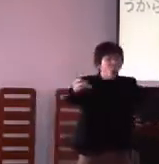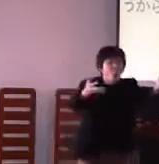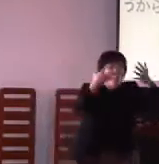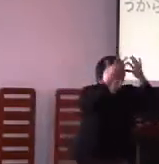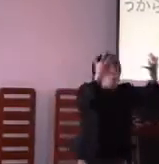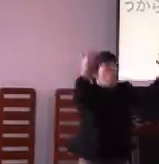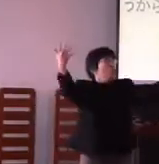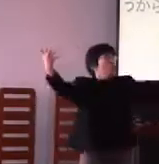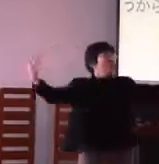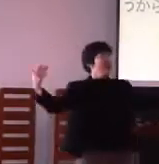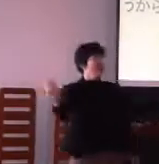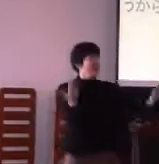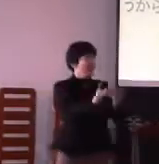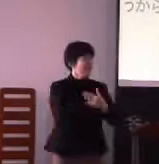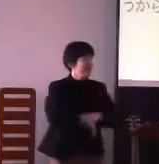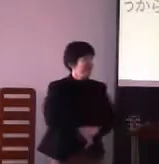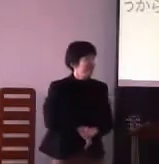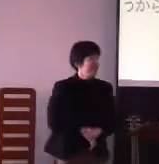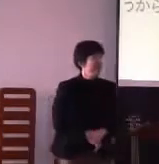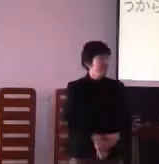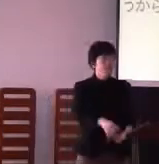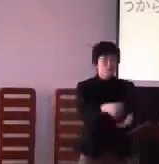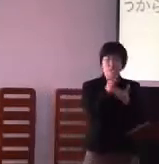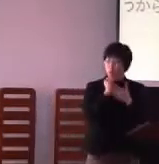豊かになる。持ってない